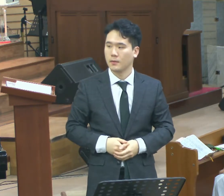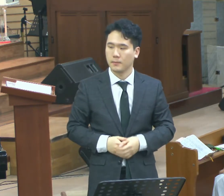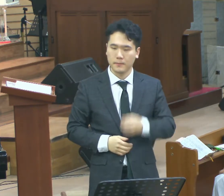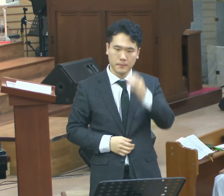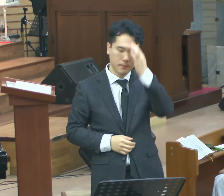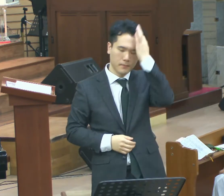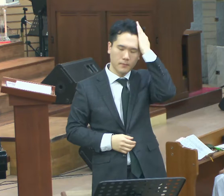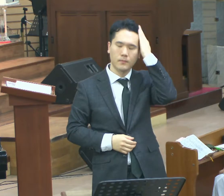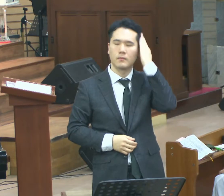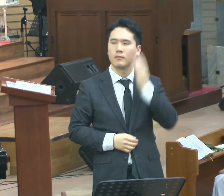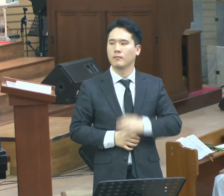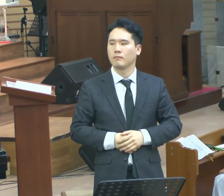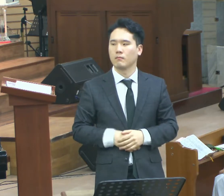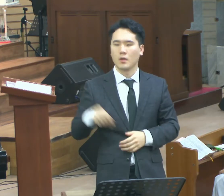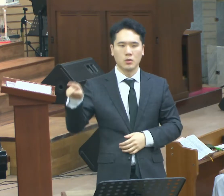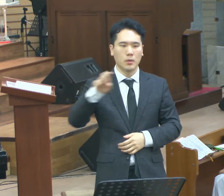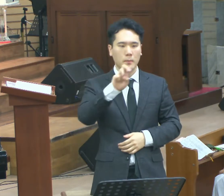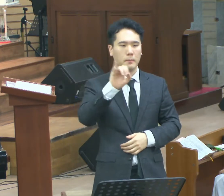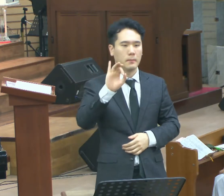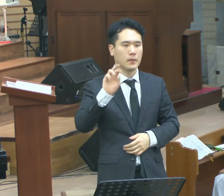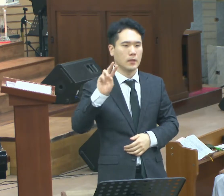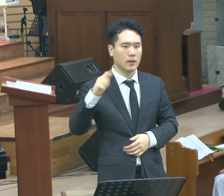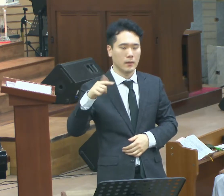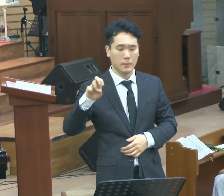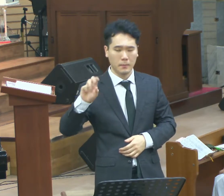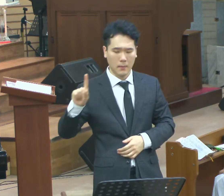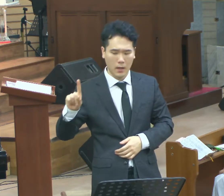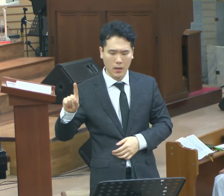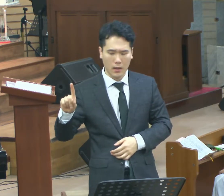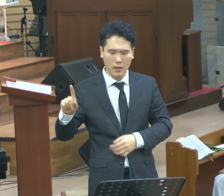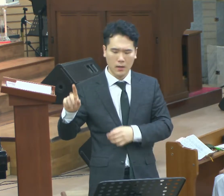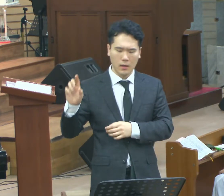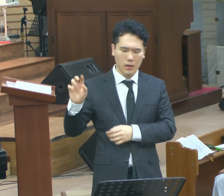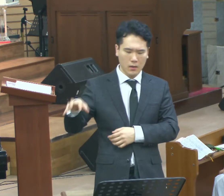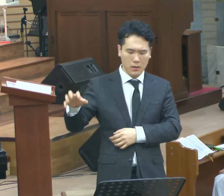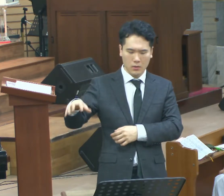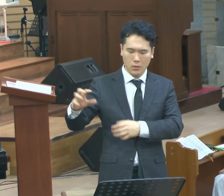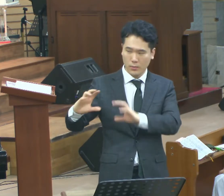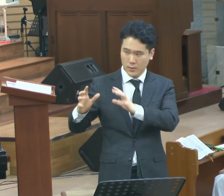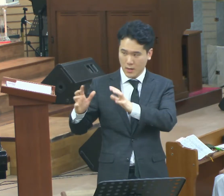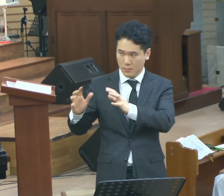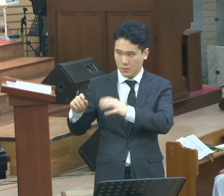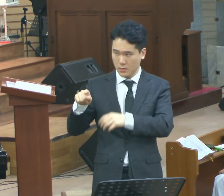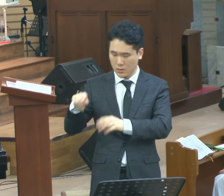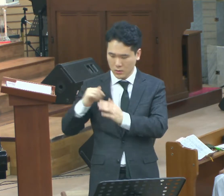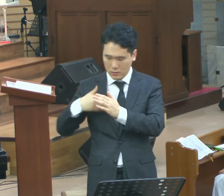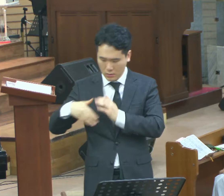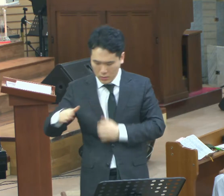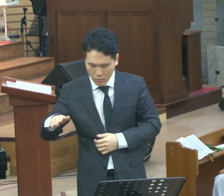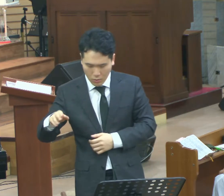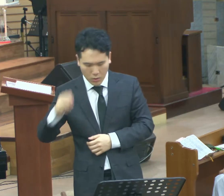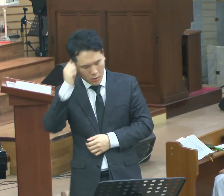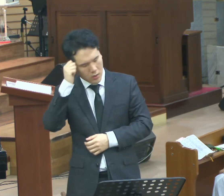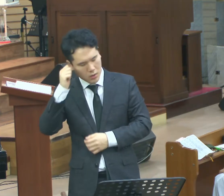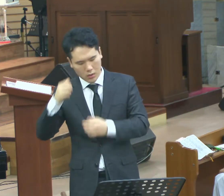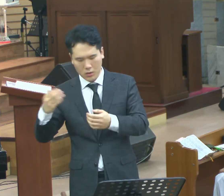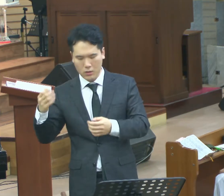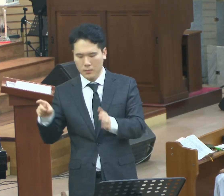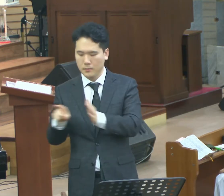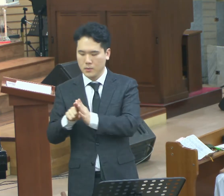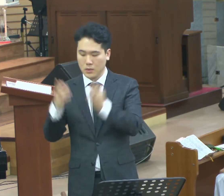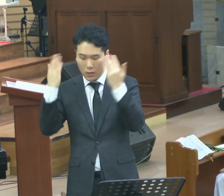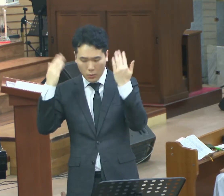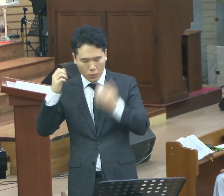안에 여기 미얀마의 난민들이 들어와가지고 신학교육을 받는데 숙소로 쓰는 거예요. 우리 교회가